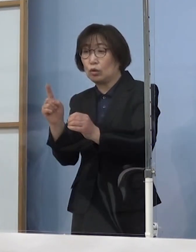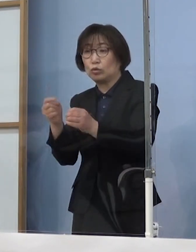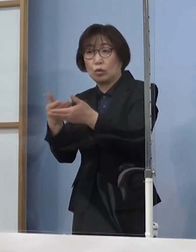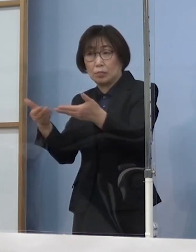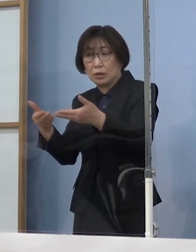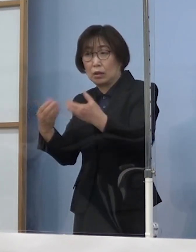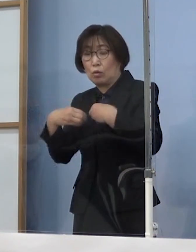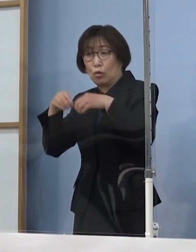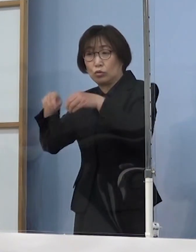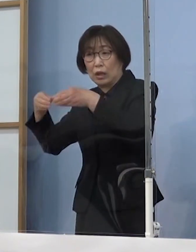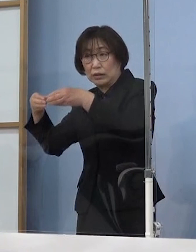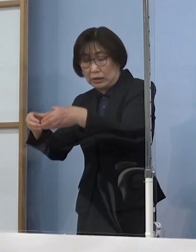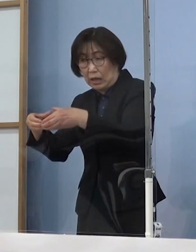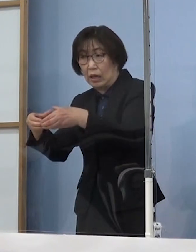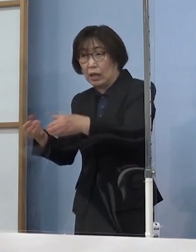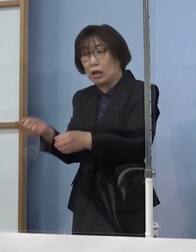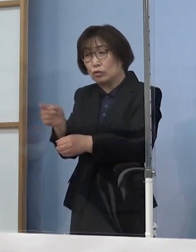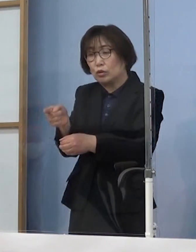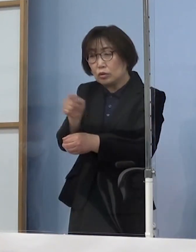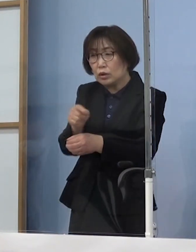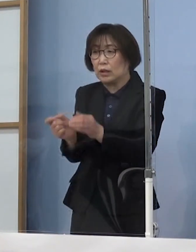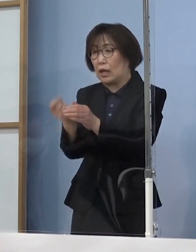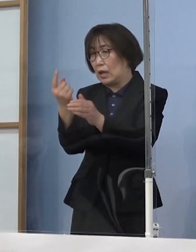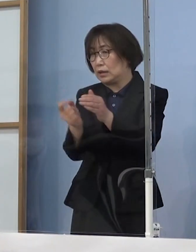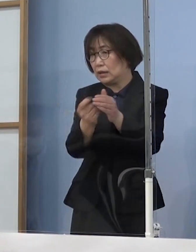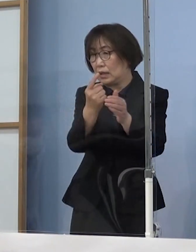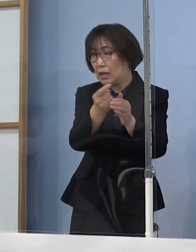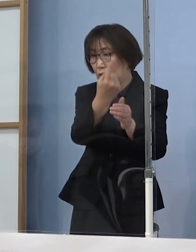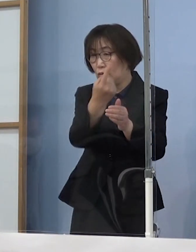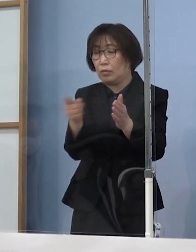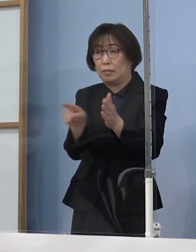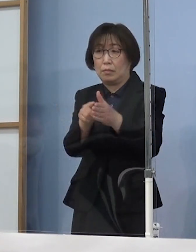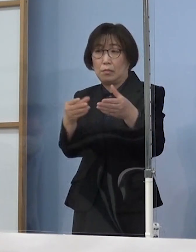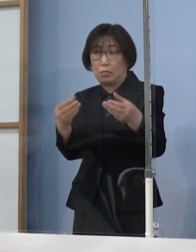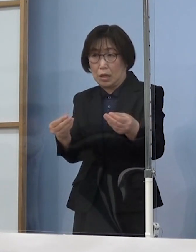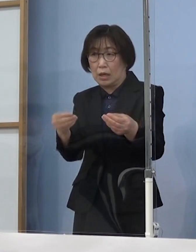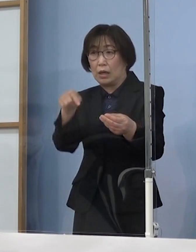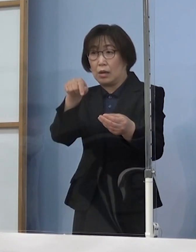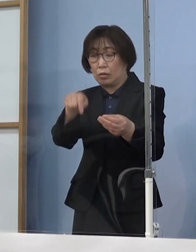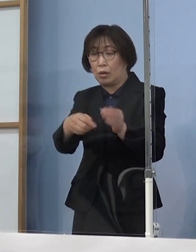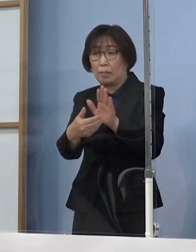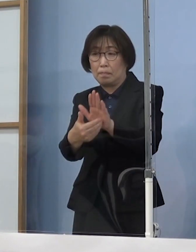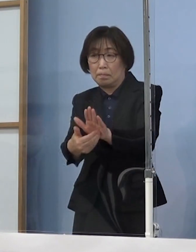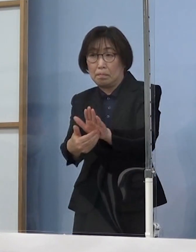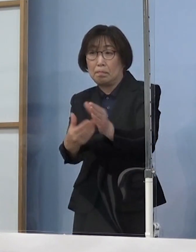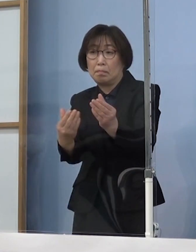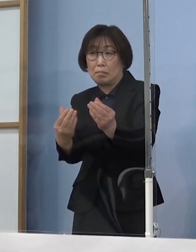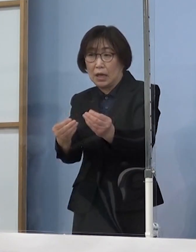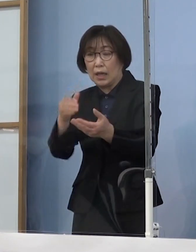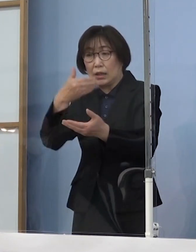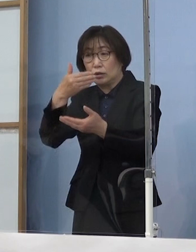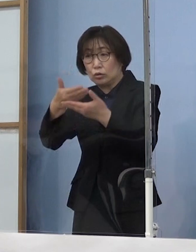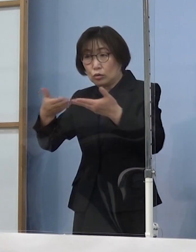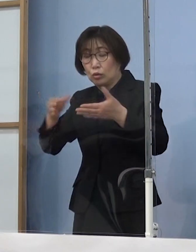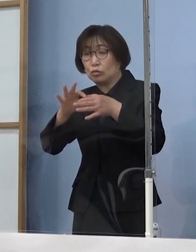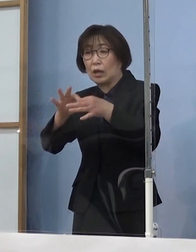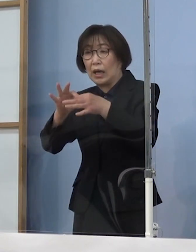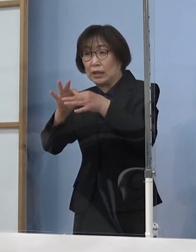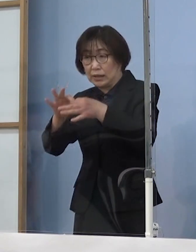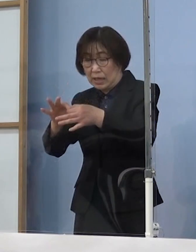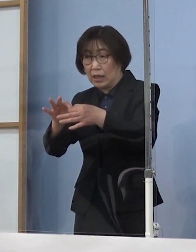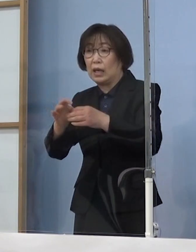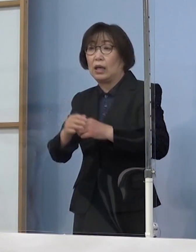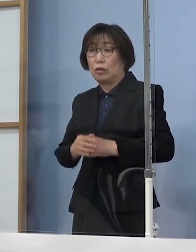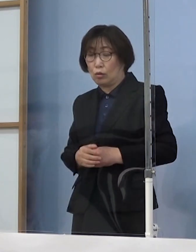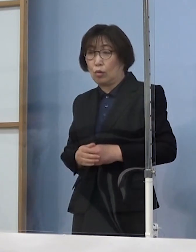ものが続々出たわけでありますが、これらを抑え込むことができ、いよいよ飲食関係2桁あった